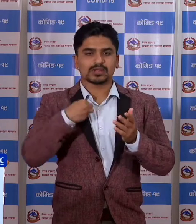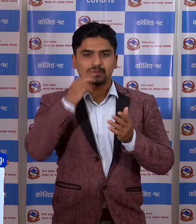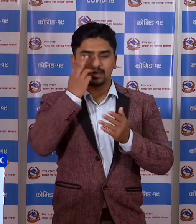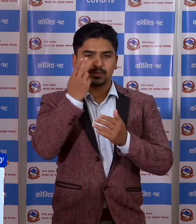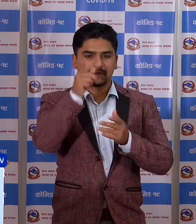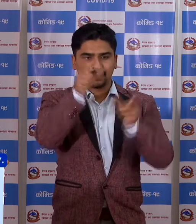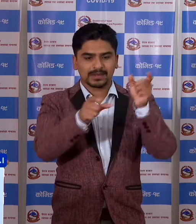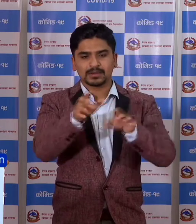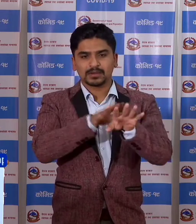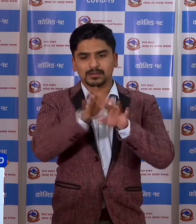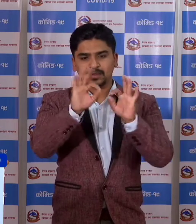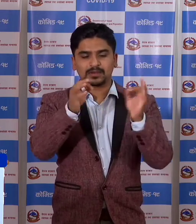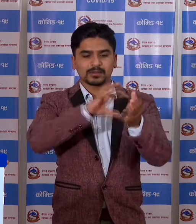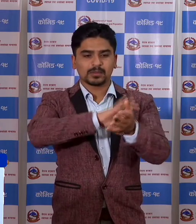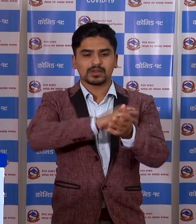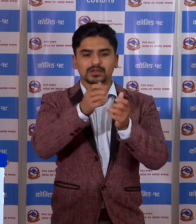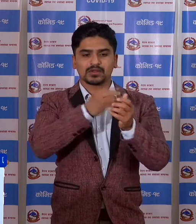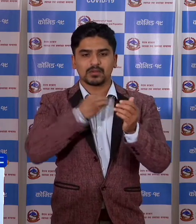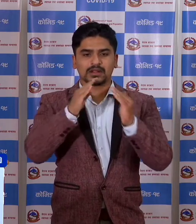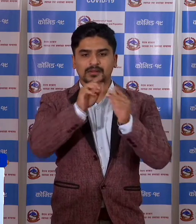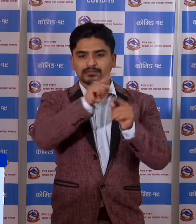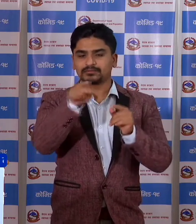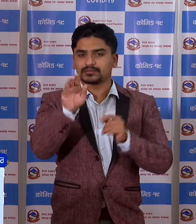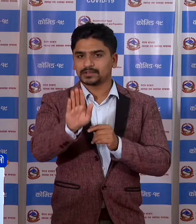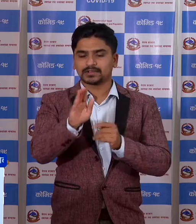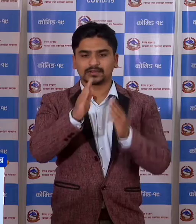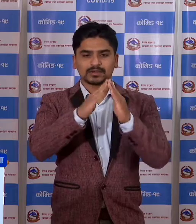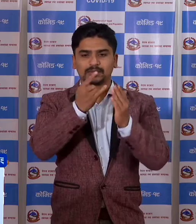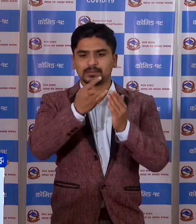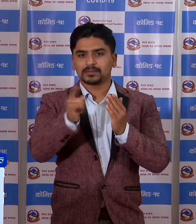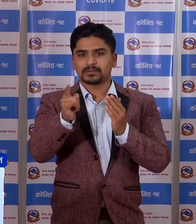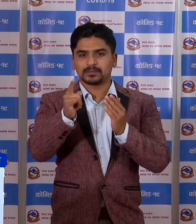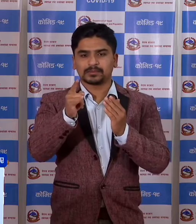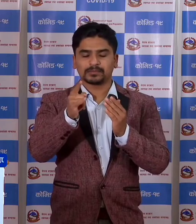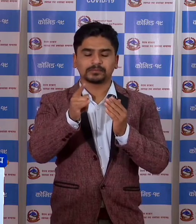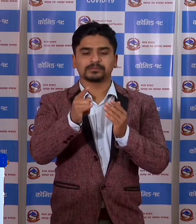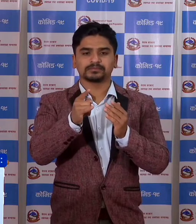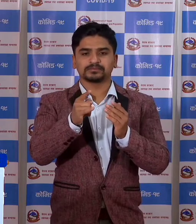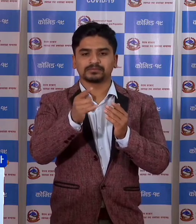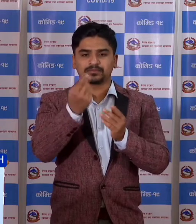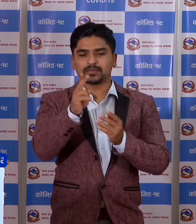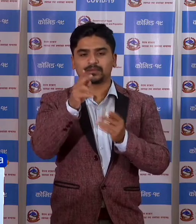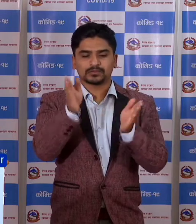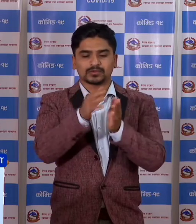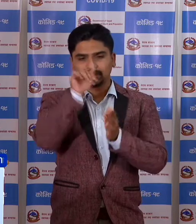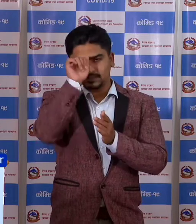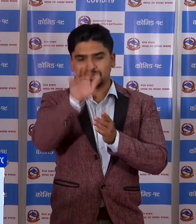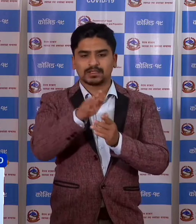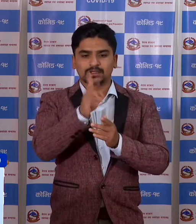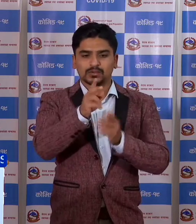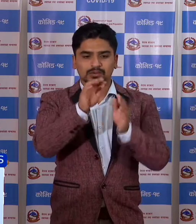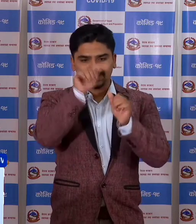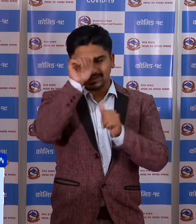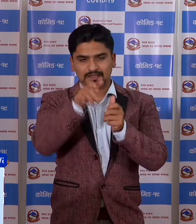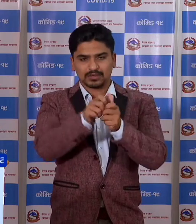भएका व्यक्तिहरू जो विभिन्न प्रदेशका अस्पतालहरूमा रहनुभएको छ र डिस्चार्जको समरी दिन चाहन्छु। सो